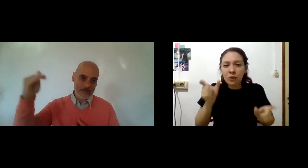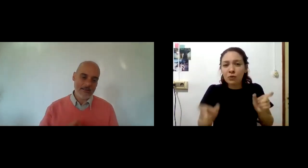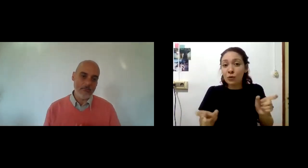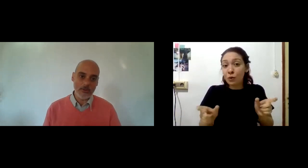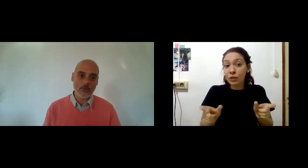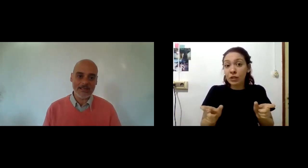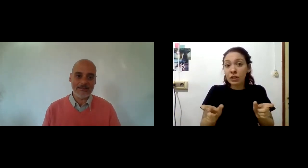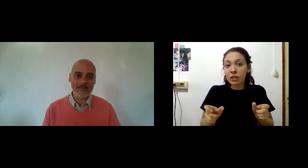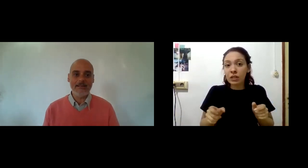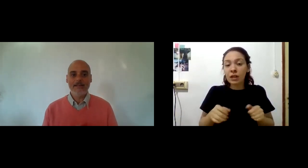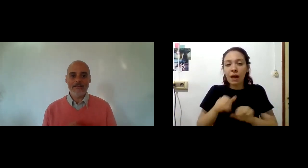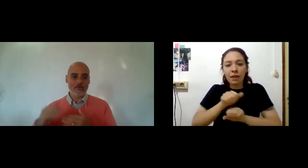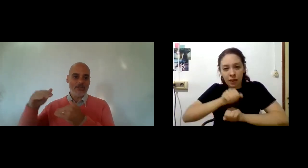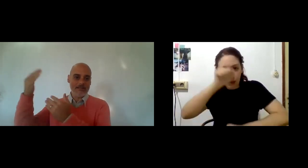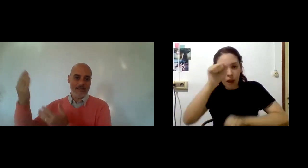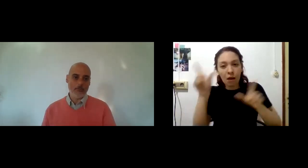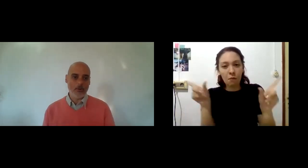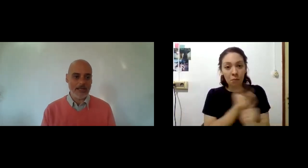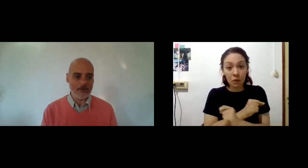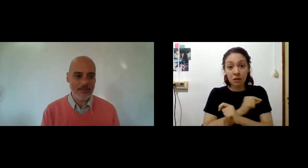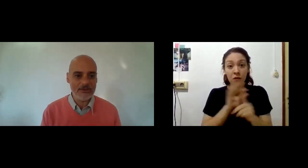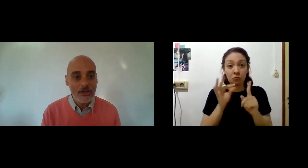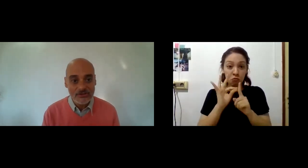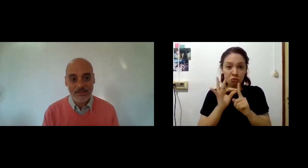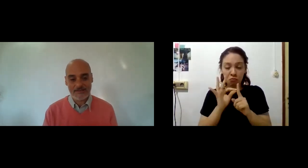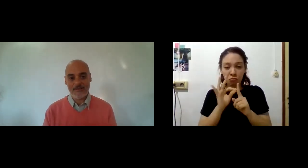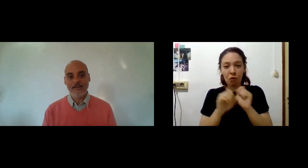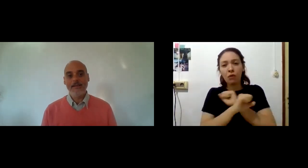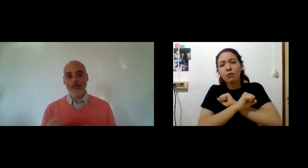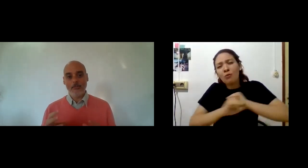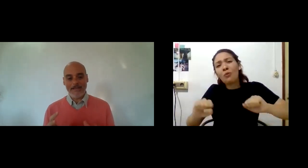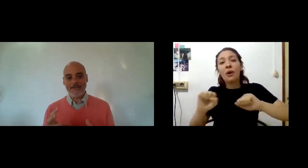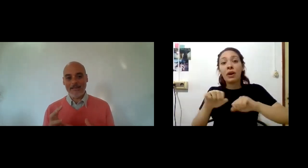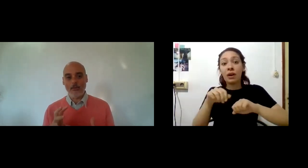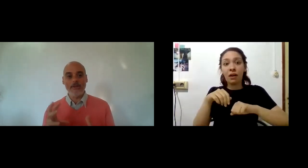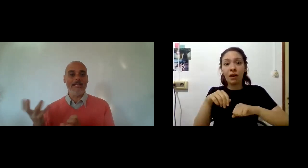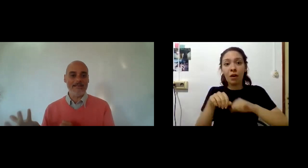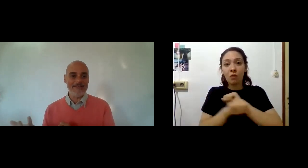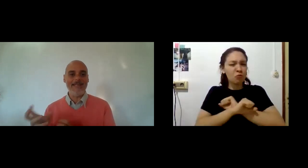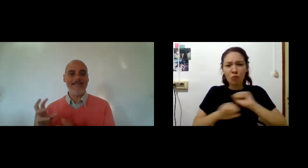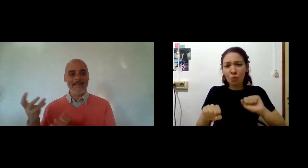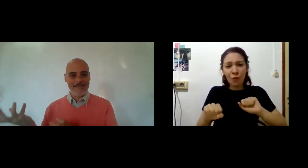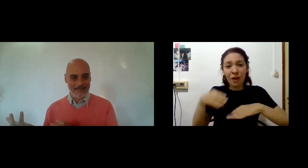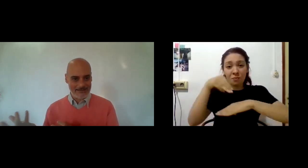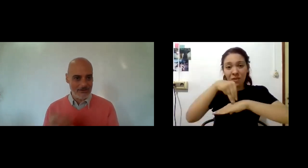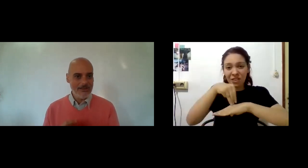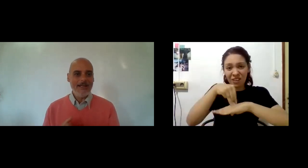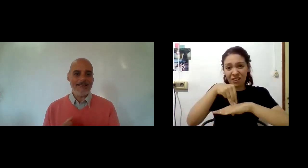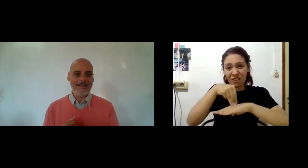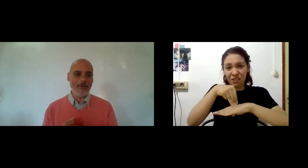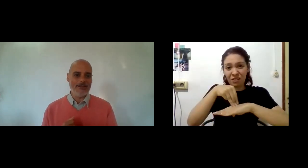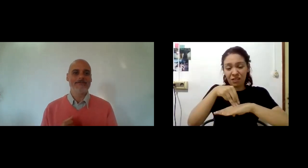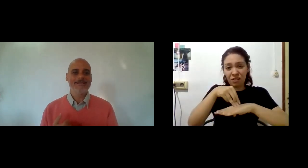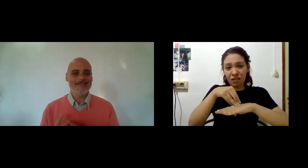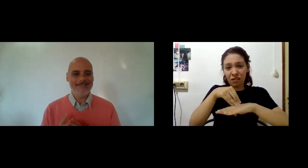hoy, que es muy importante, digamos, seguir en los posgrados. Entonces, nos parece que es como de inequidad esto.